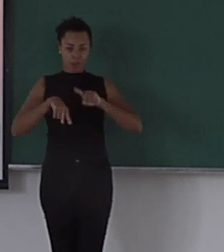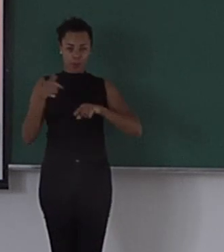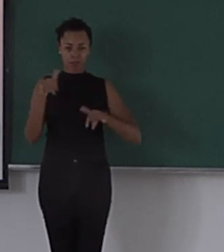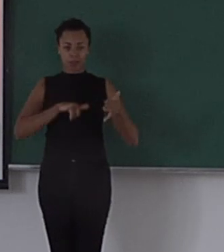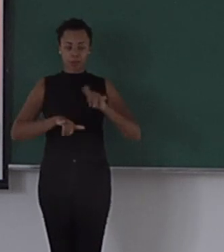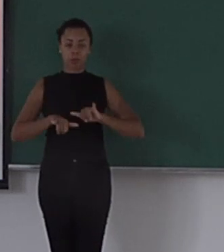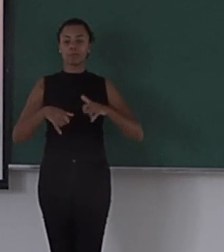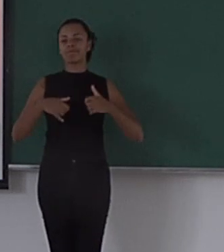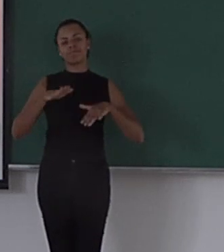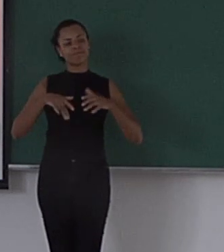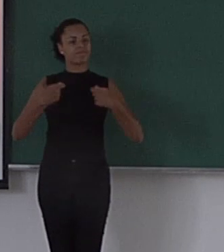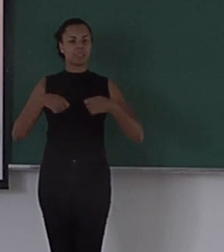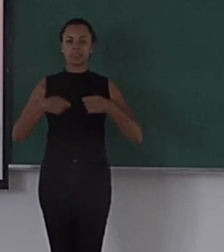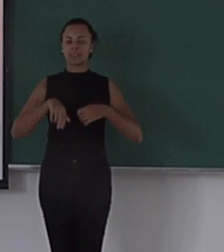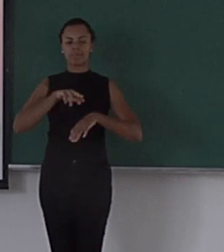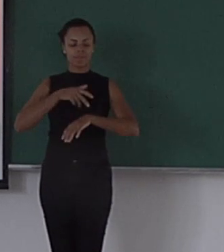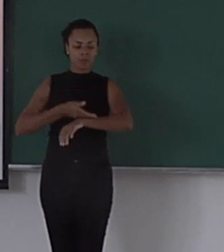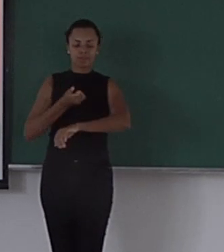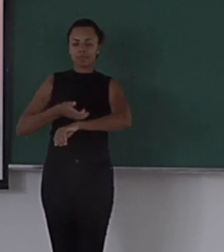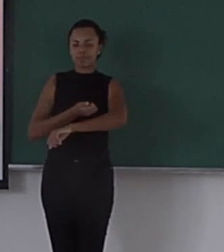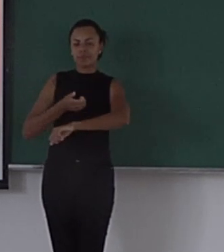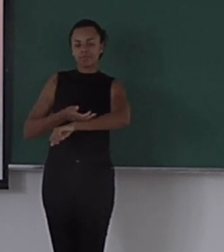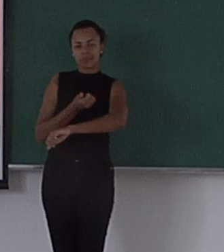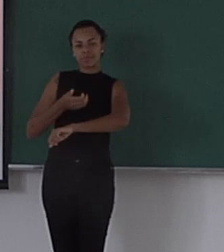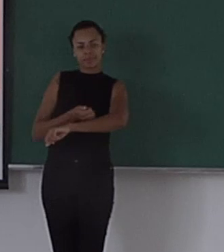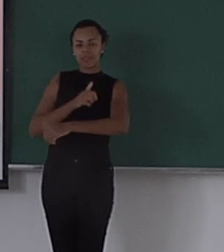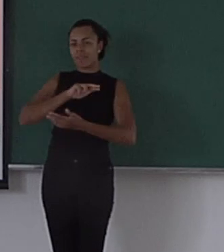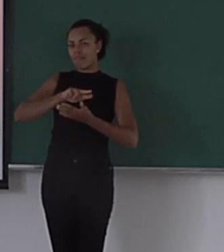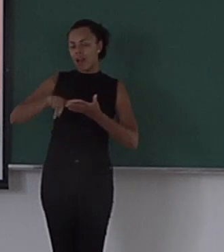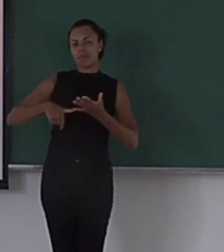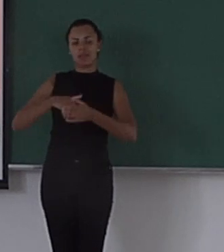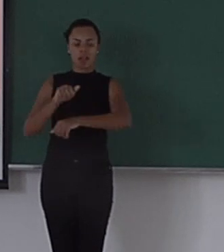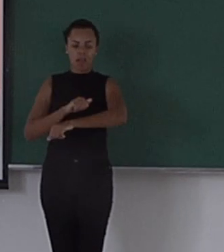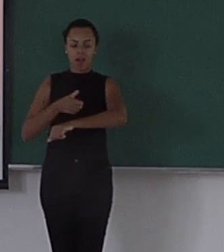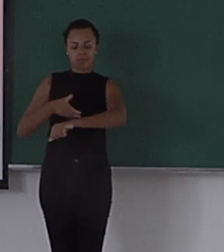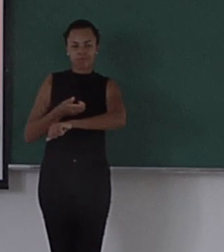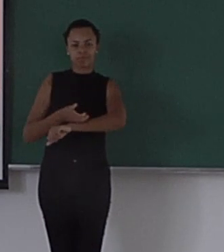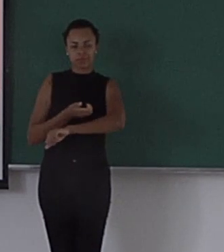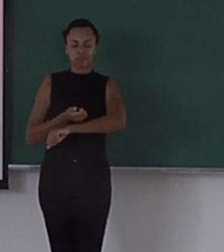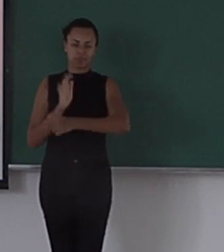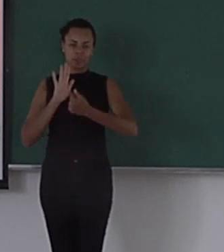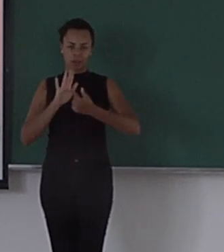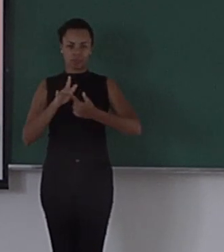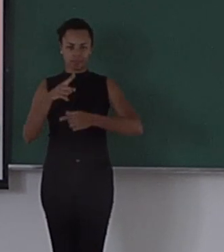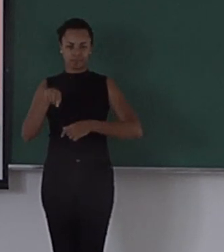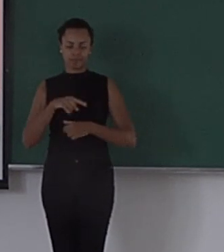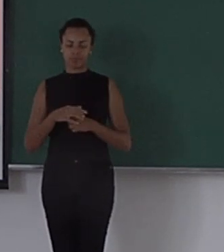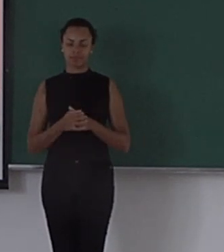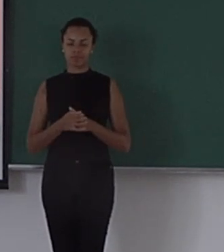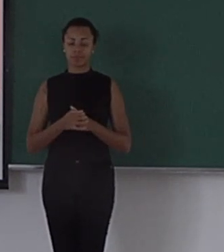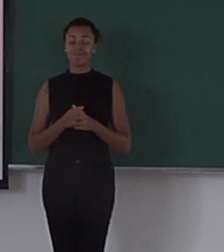a necessidade de vários debridamentos. Debridamentos são aquelas lavagens, aqueles curativos que eu mostrei para vocês.